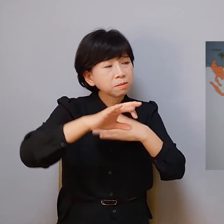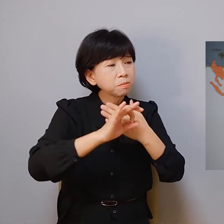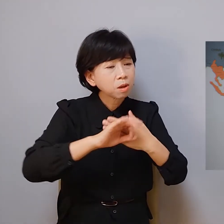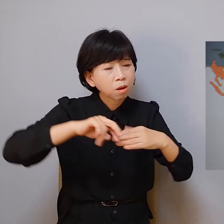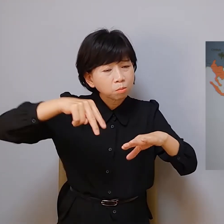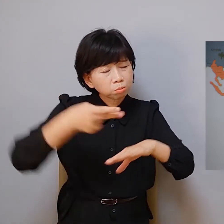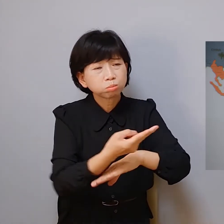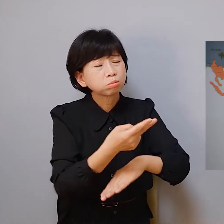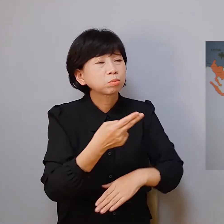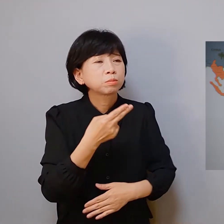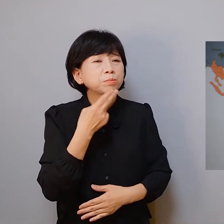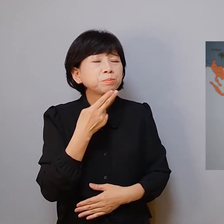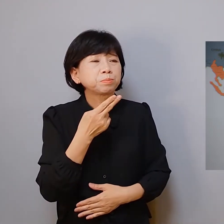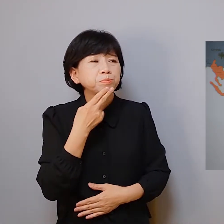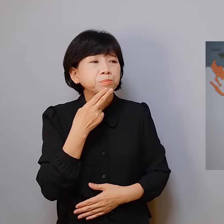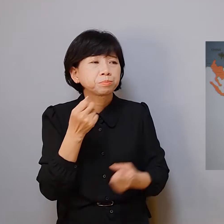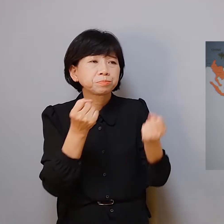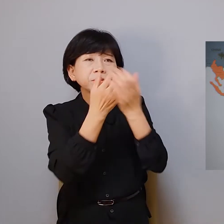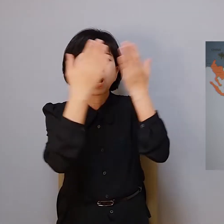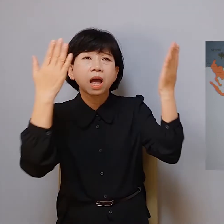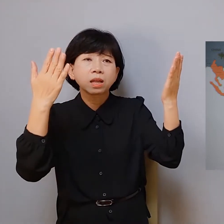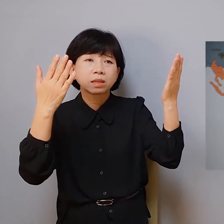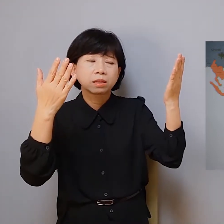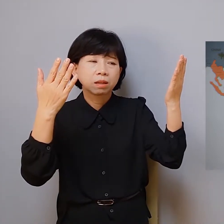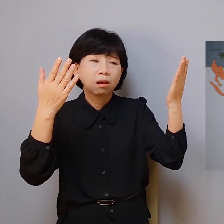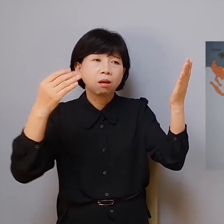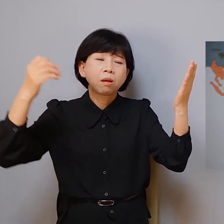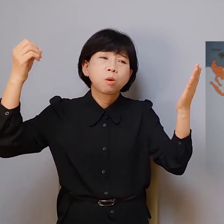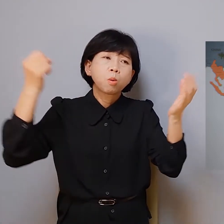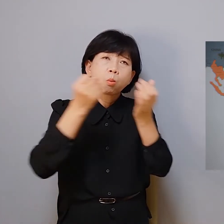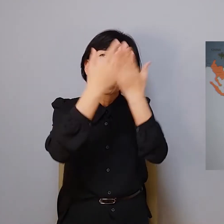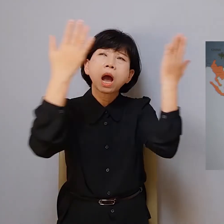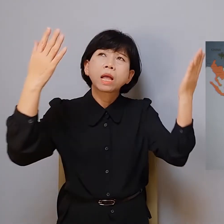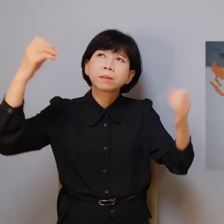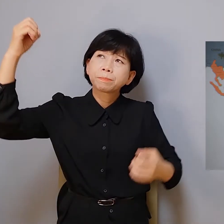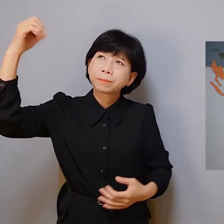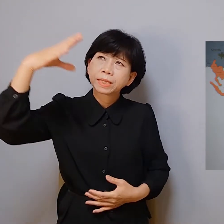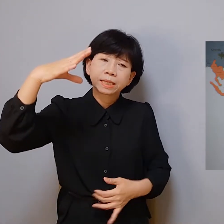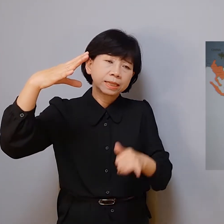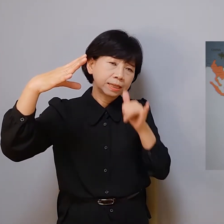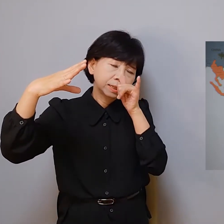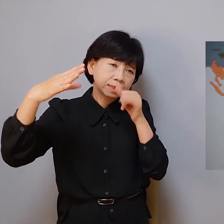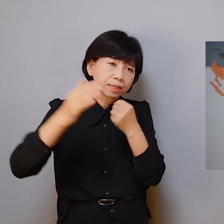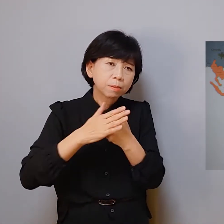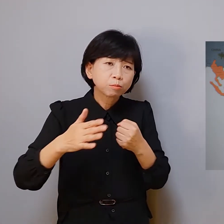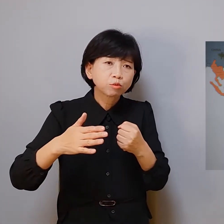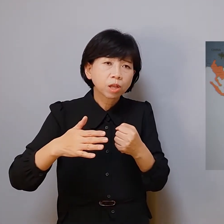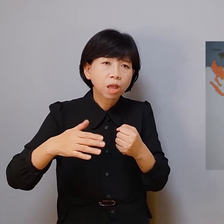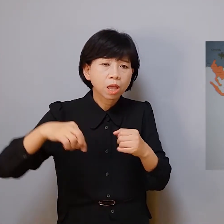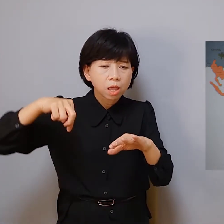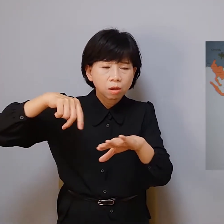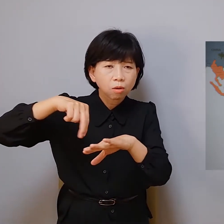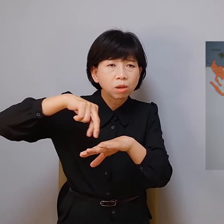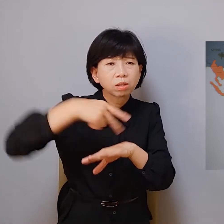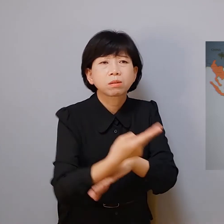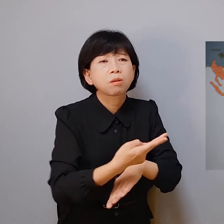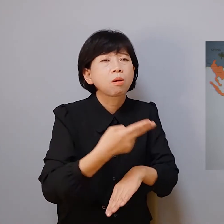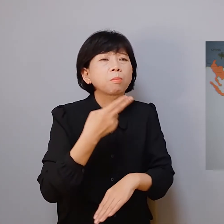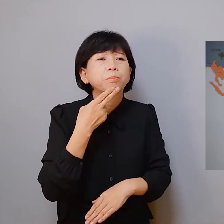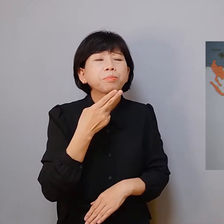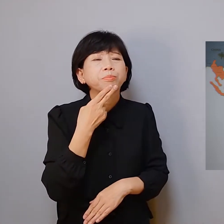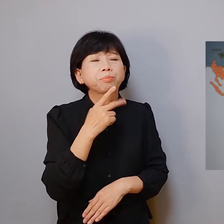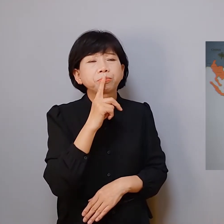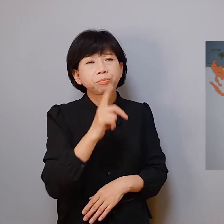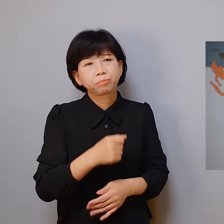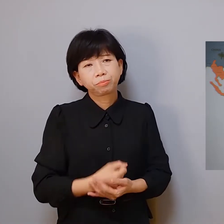실족하지 않는다. 낮은 빛이 있어서 환하지 않습니까? 그러니 걸려 넘어지지